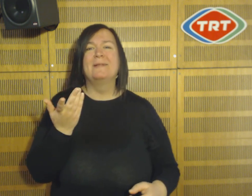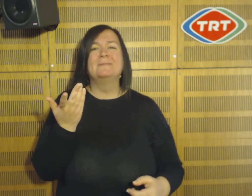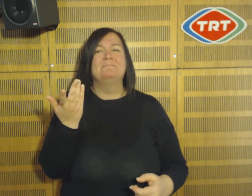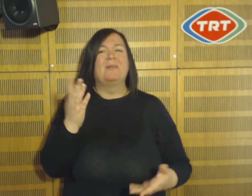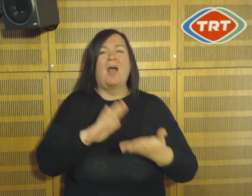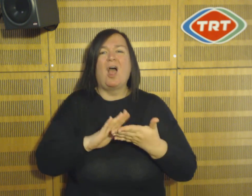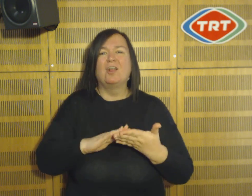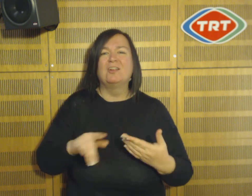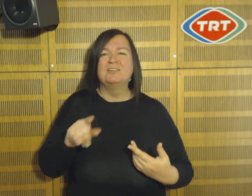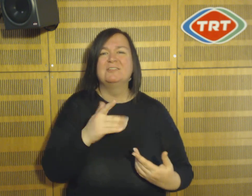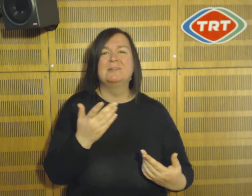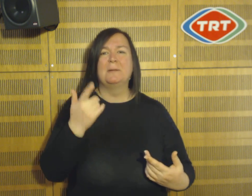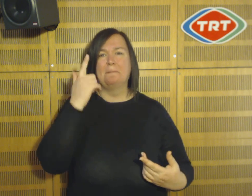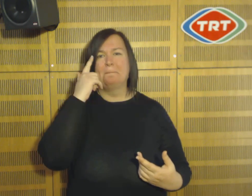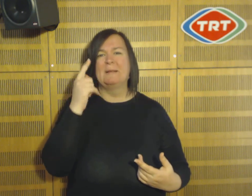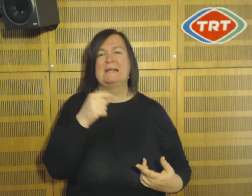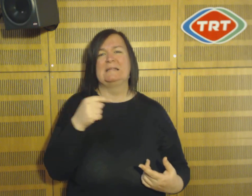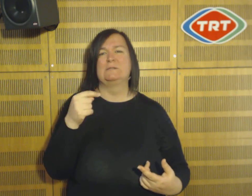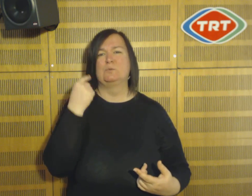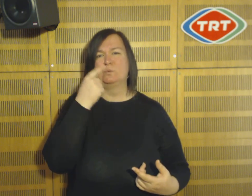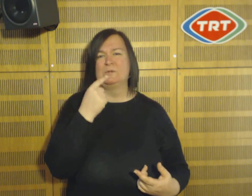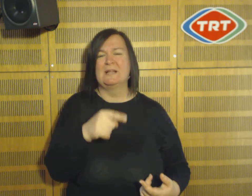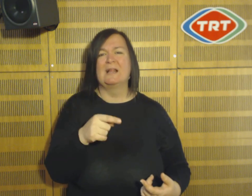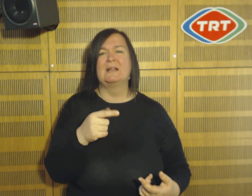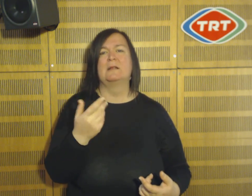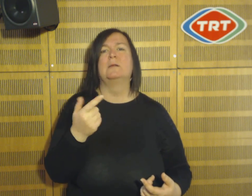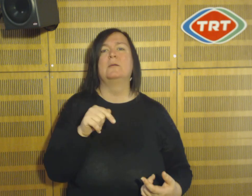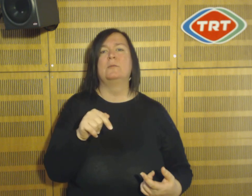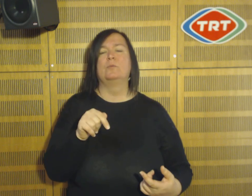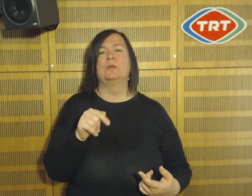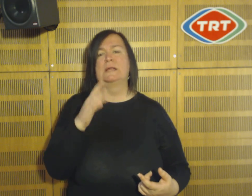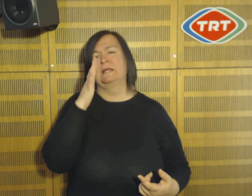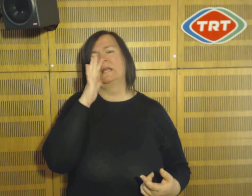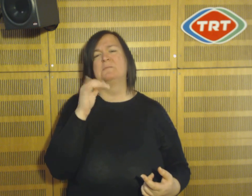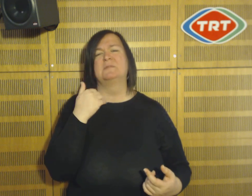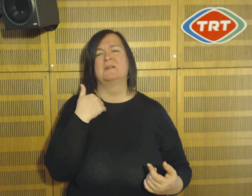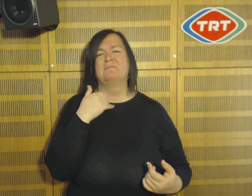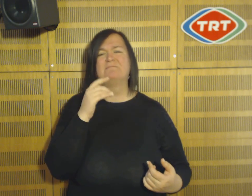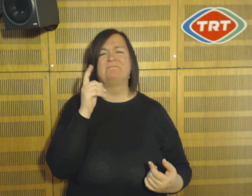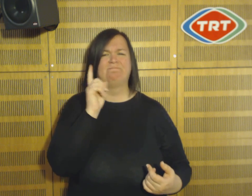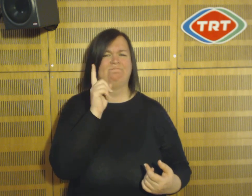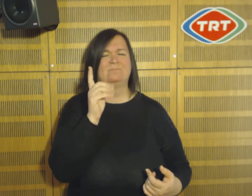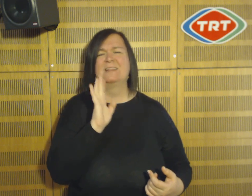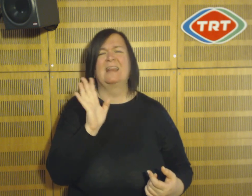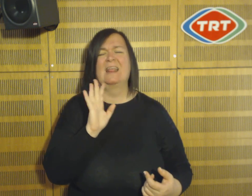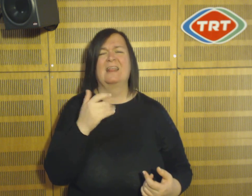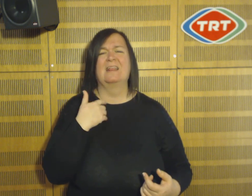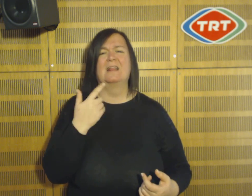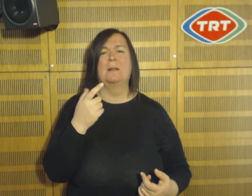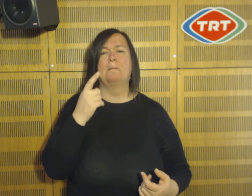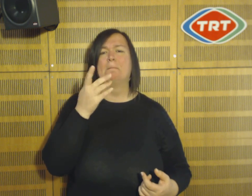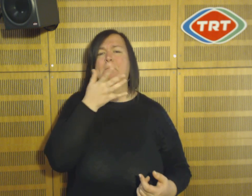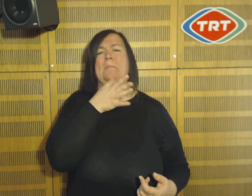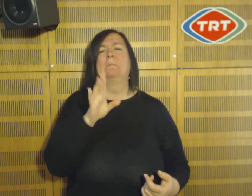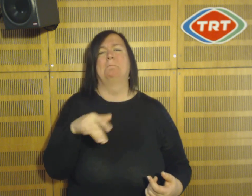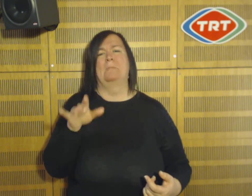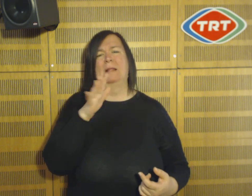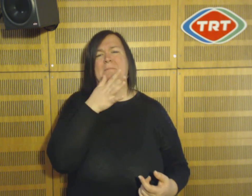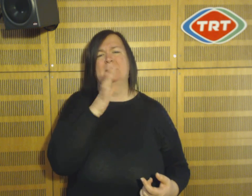arkadaşlarımın bilgisizliği Dolayısıyla Tabii bu hani kimseyi yargılamak için söylemiyorum Çünkü bilinmeyen bir durum ve